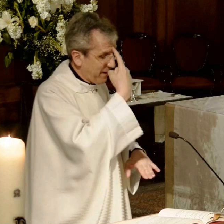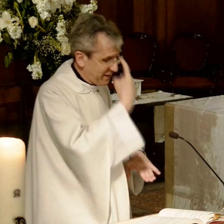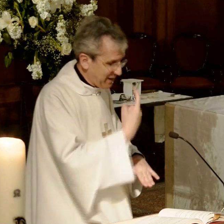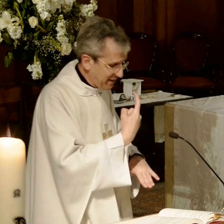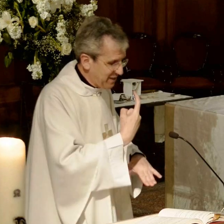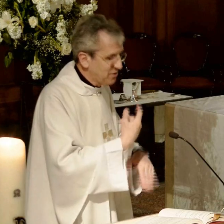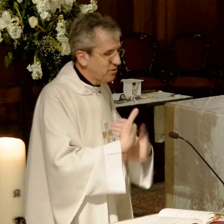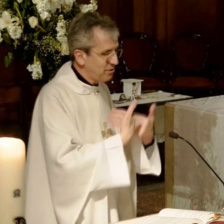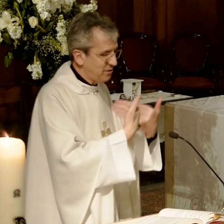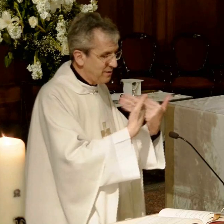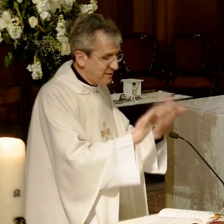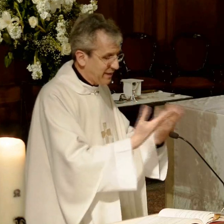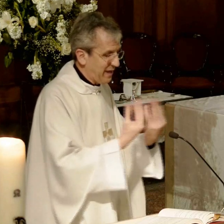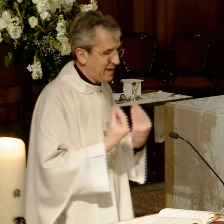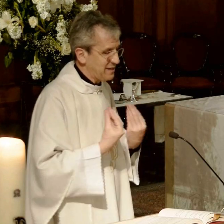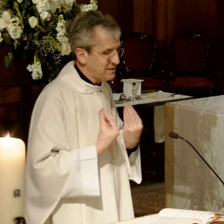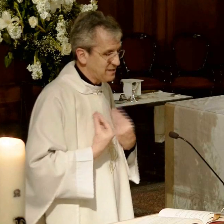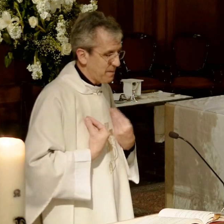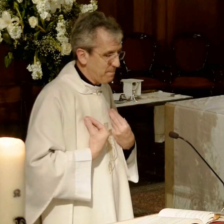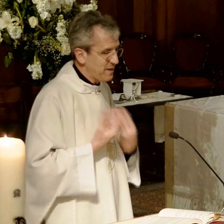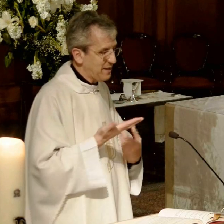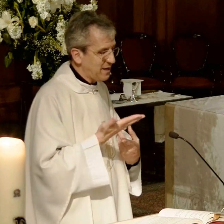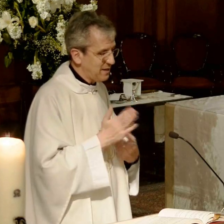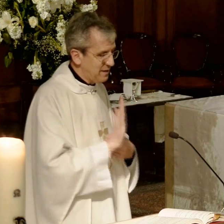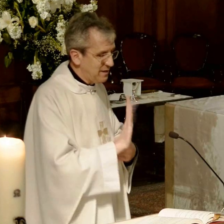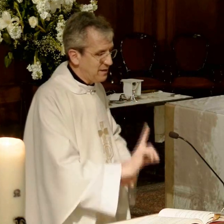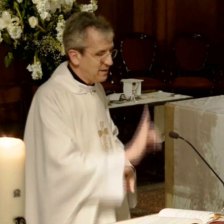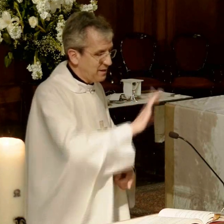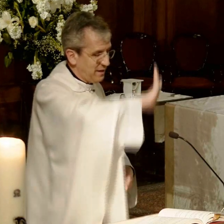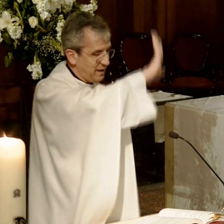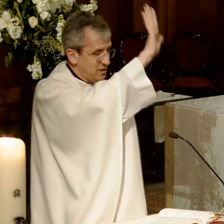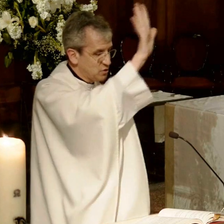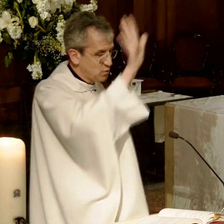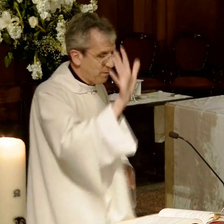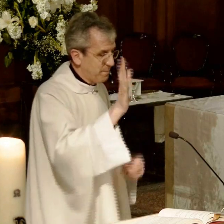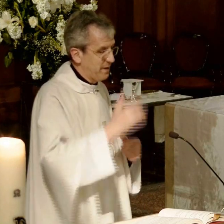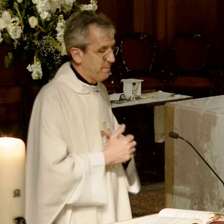que creyendo tengáis vida en su nombre.